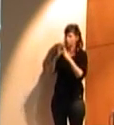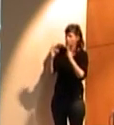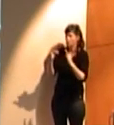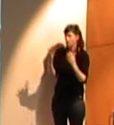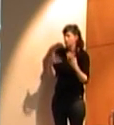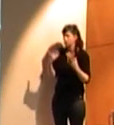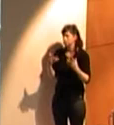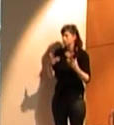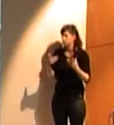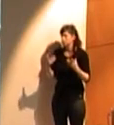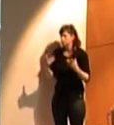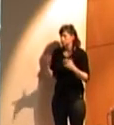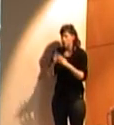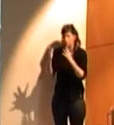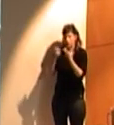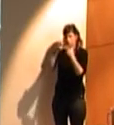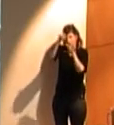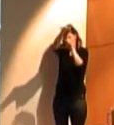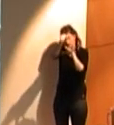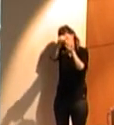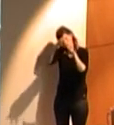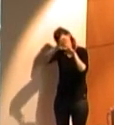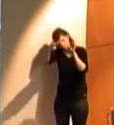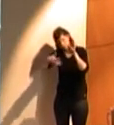comment pouvait être l'abri.